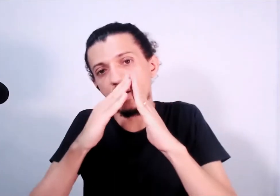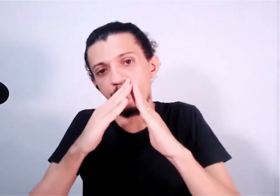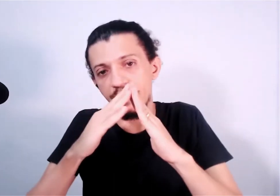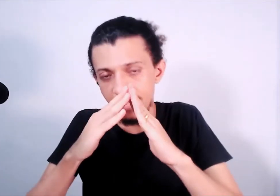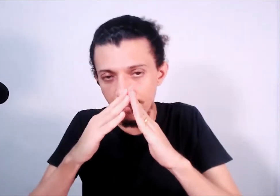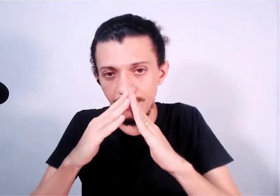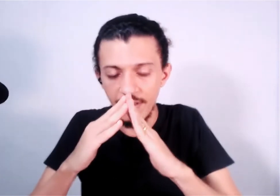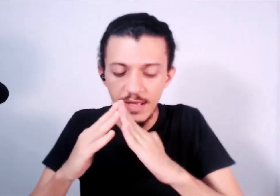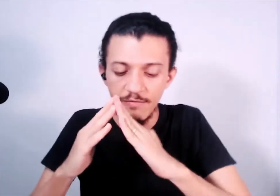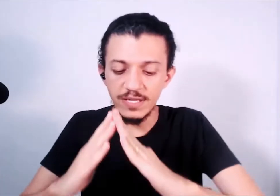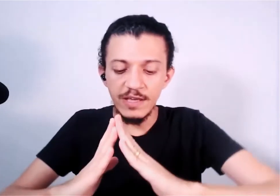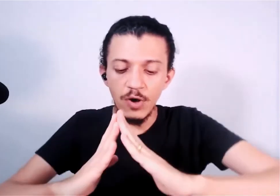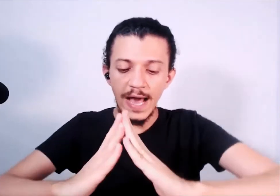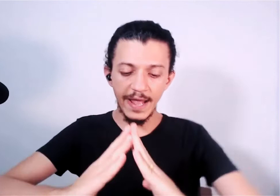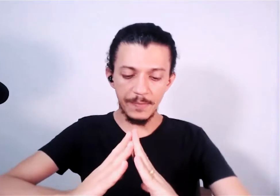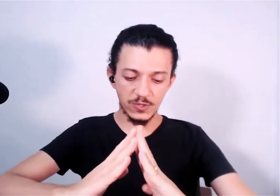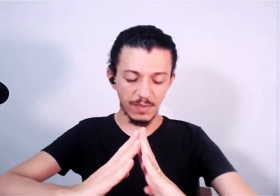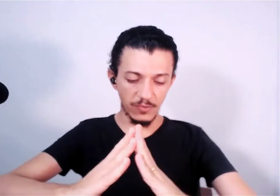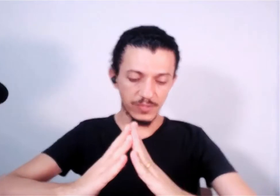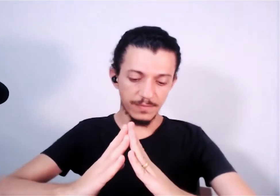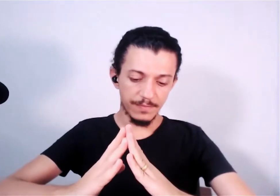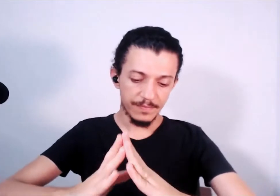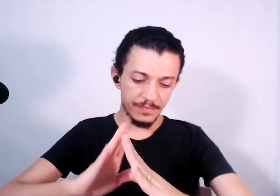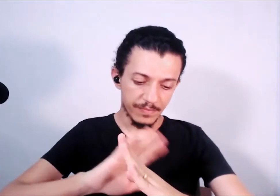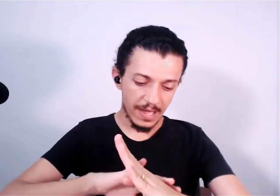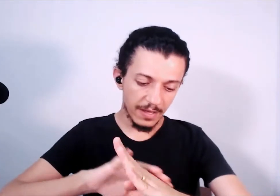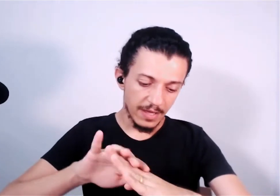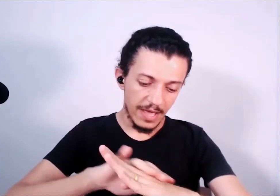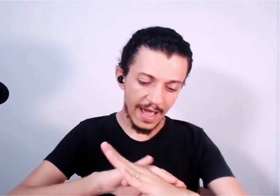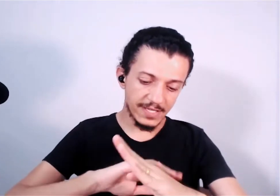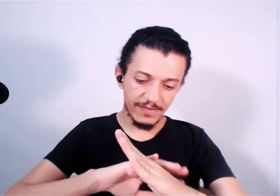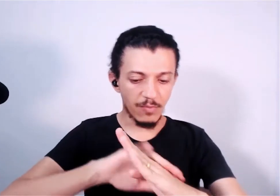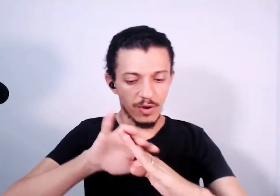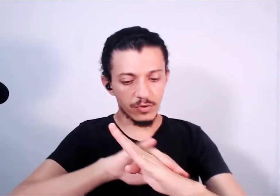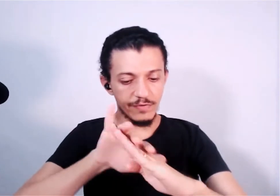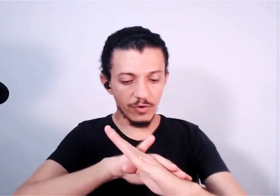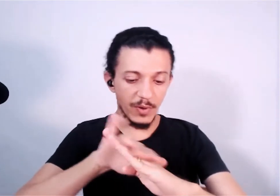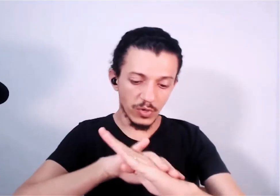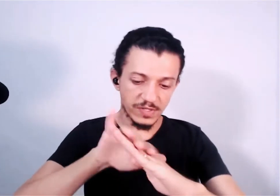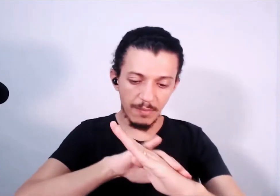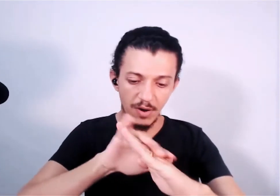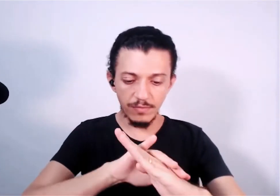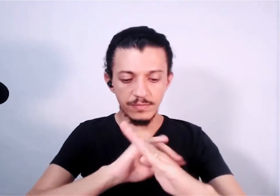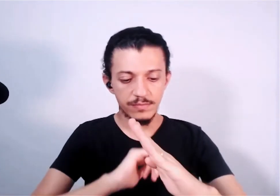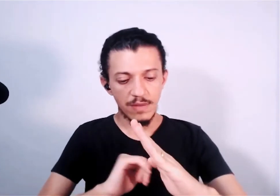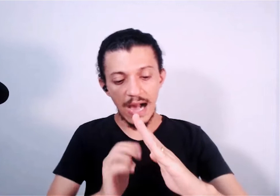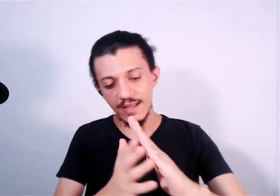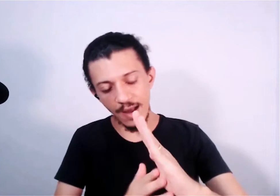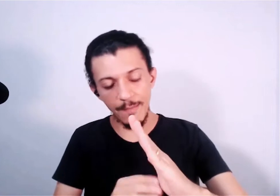por exemplo, você tem que olhar aí para suas mãos, né? E aí você fala, bom, aqui eu estou vendo o meu dorso da mão, aqui está a palma,